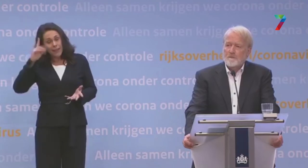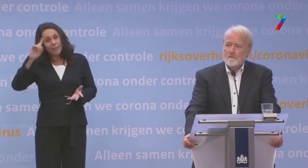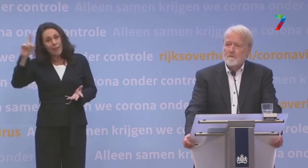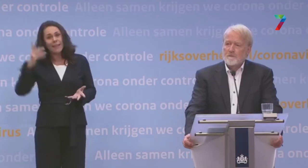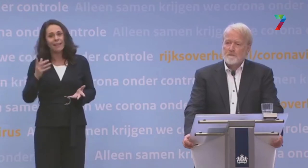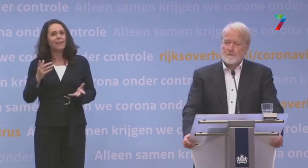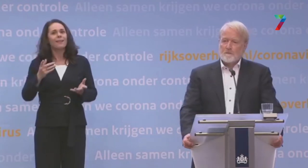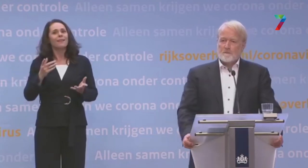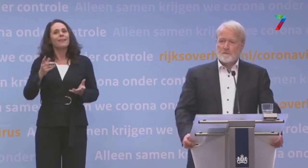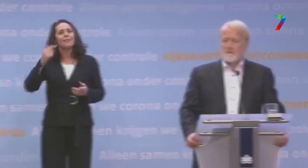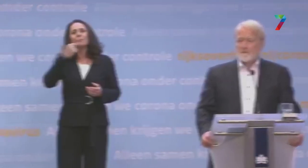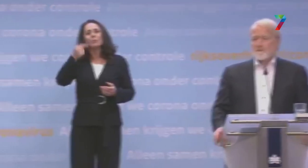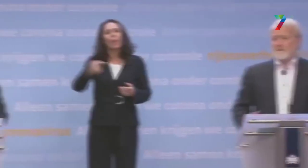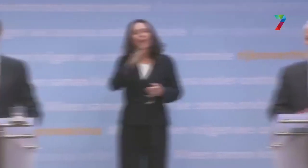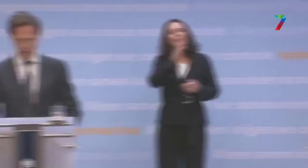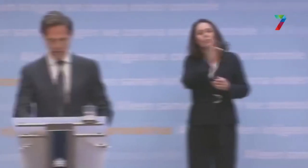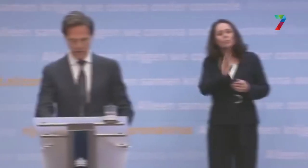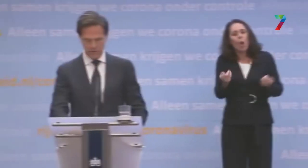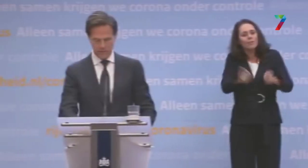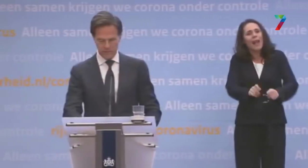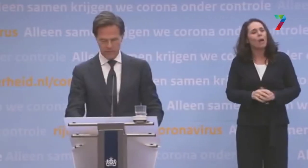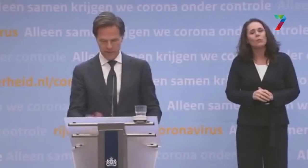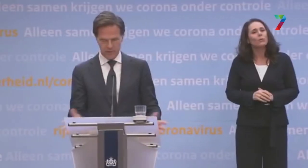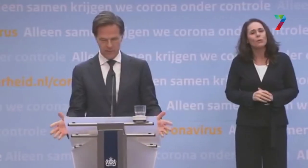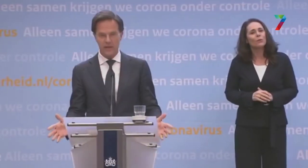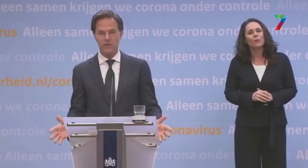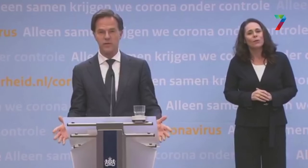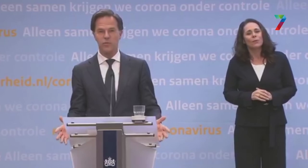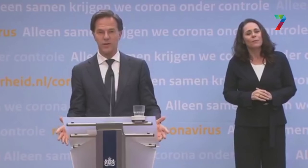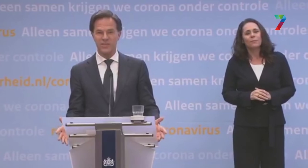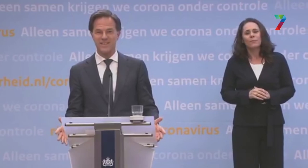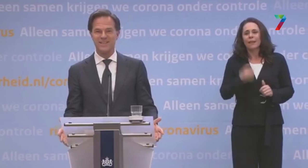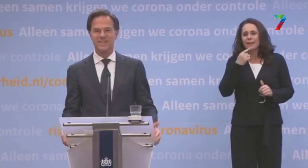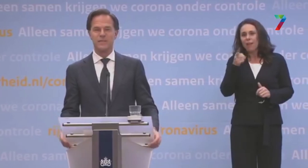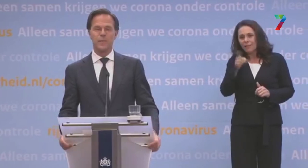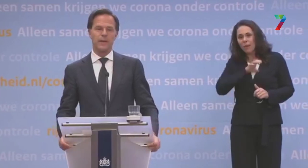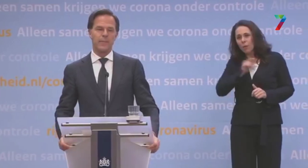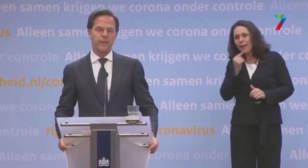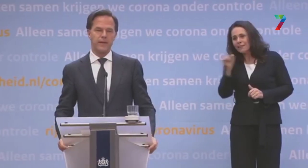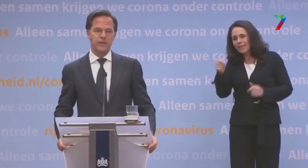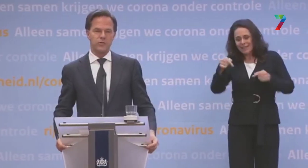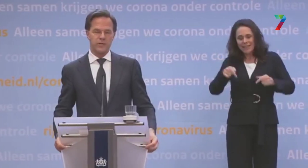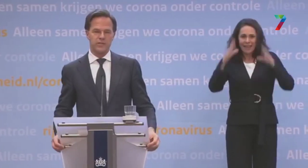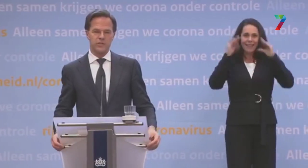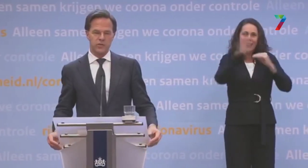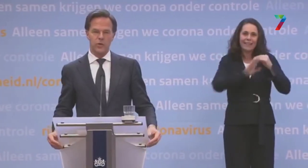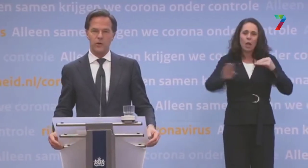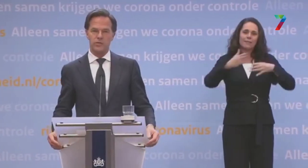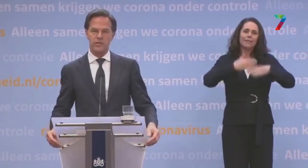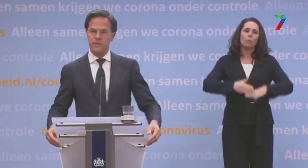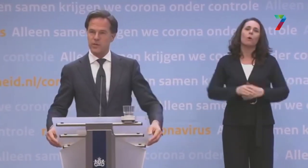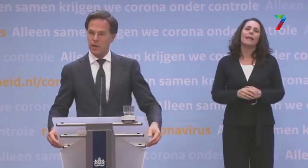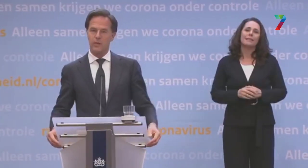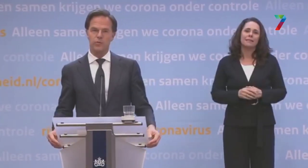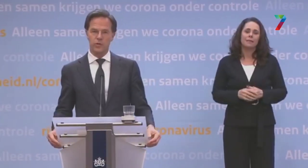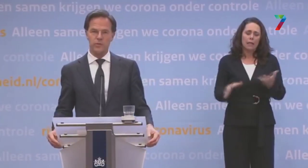wilden niet de scholen sluiten. Maar ik zei het net tegen een collega van RTL, we hebben in Nederland een democratie. En in zo'n crisis die zo groot